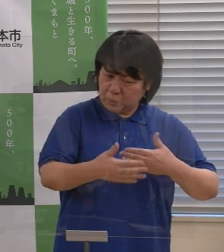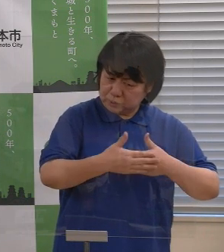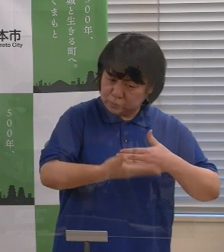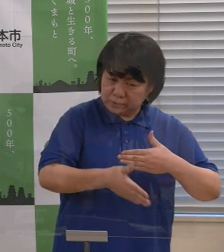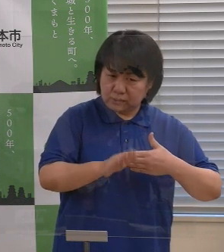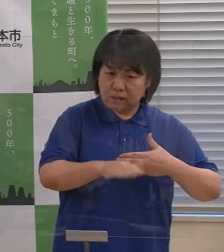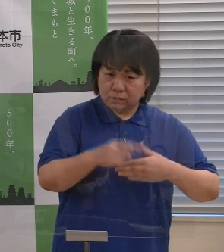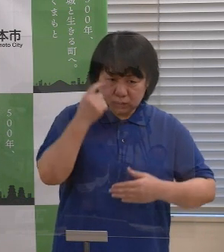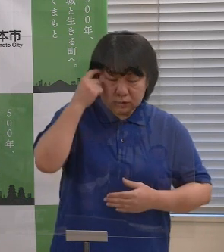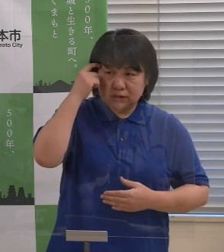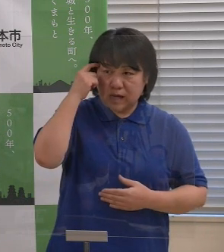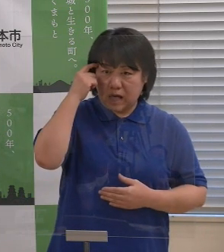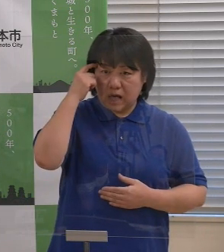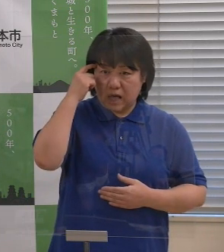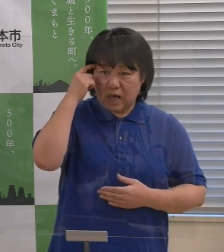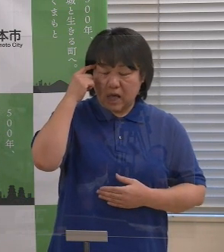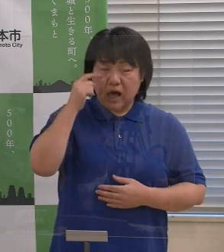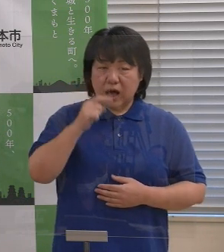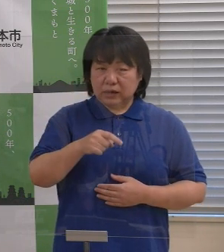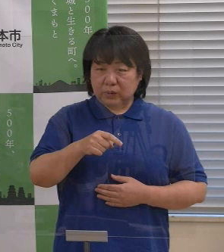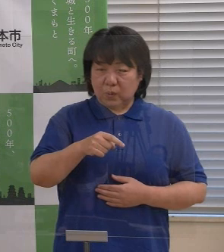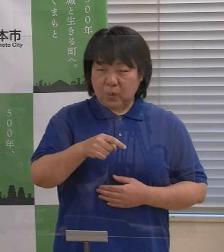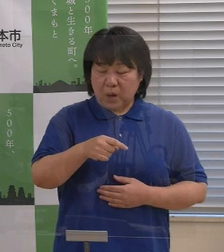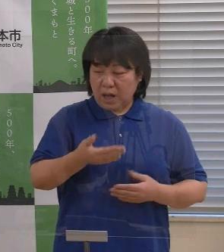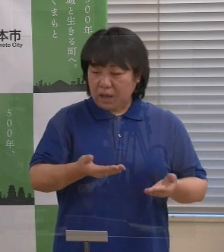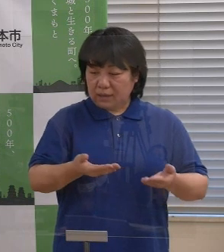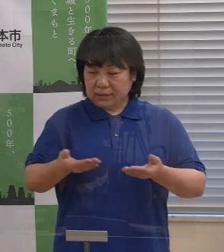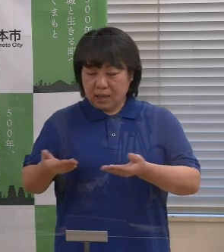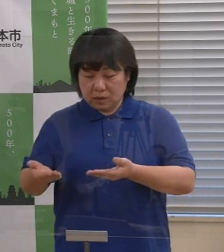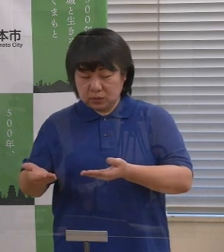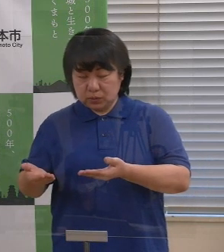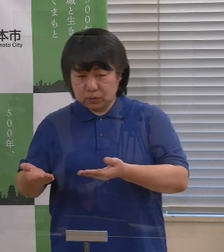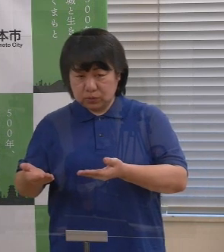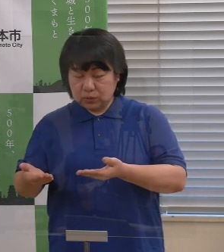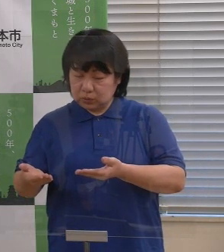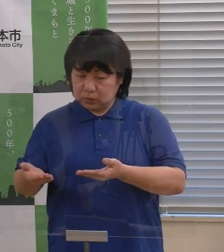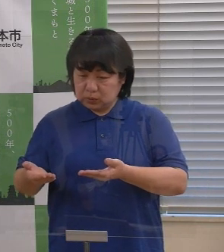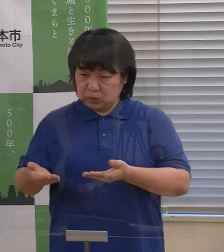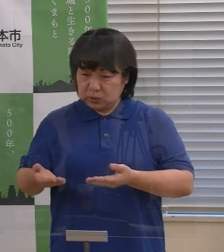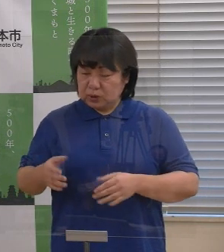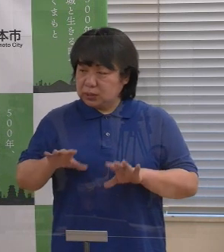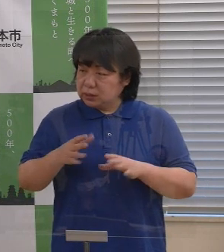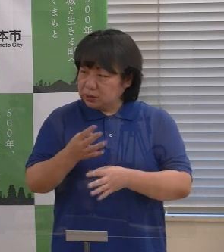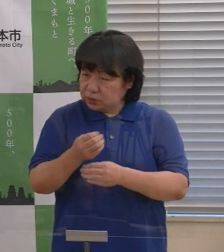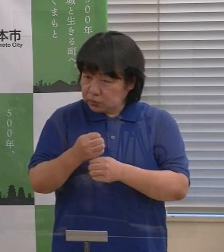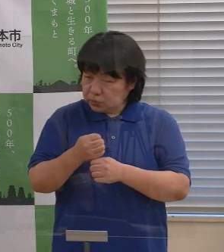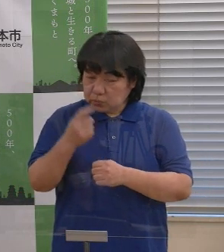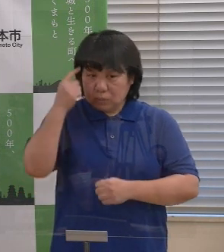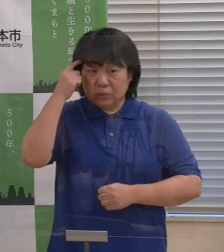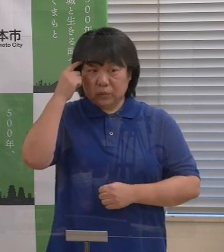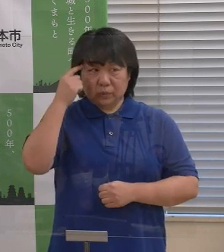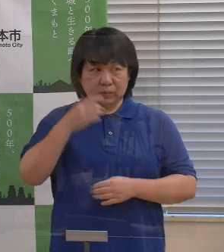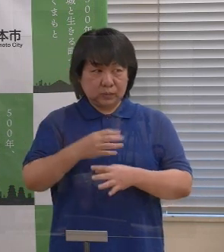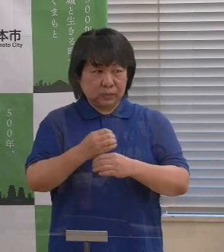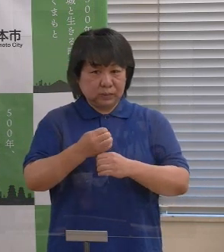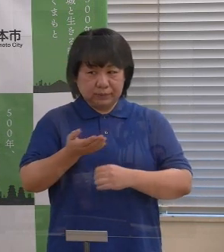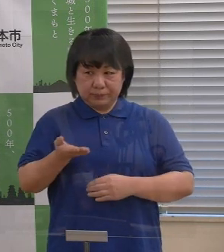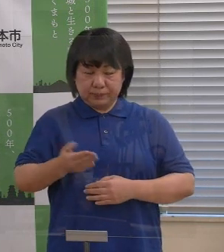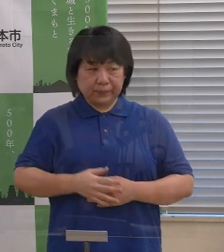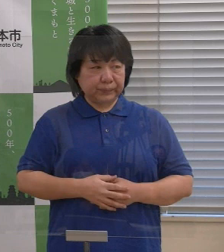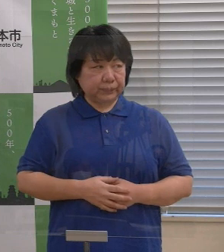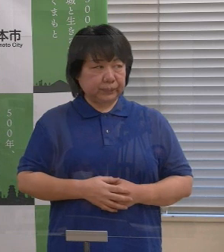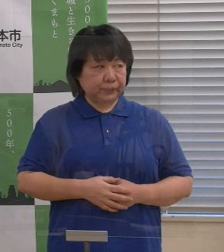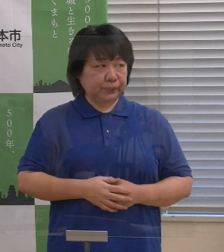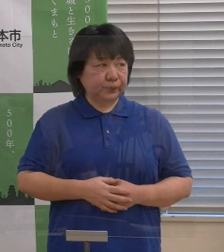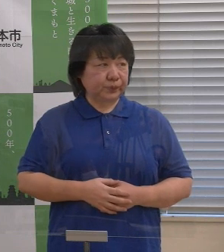ると気づかれたのは、その提出を受けた時点、どの時点で保 それは、健